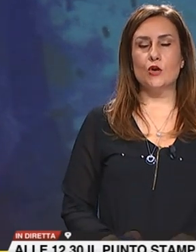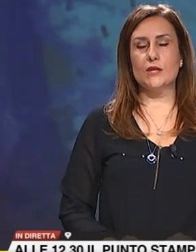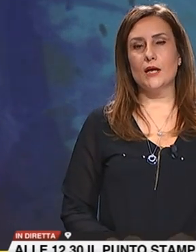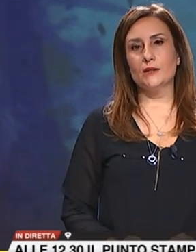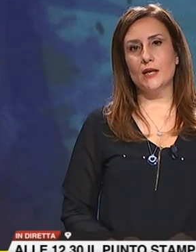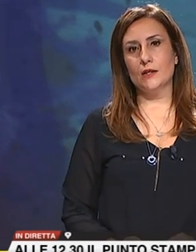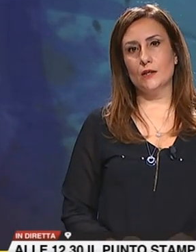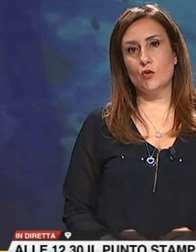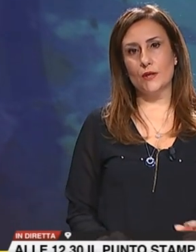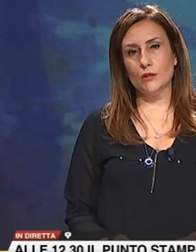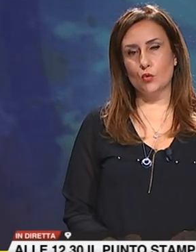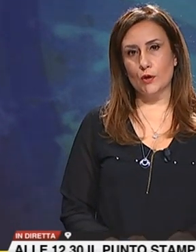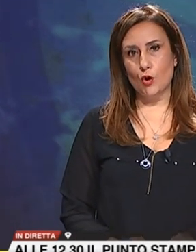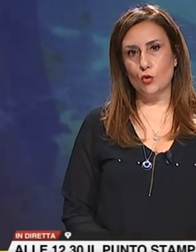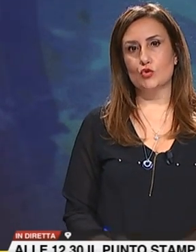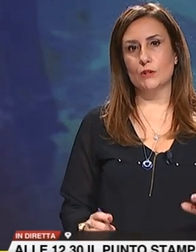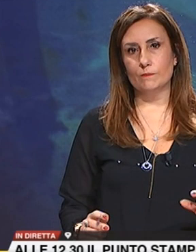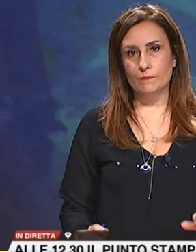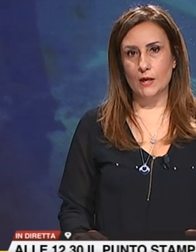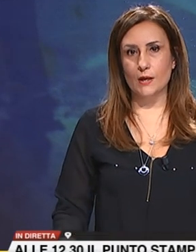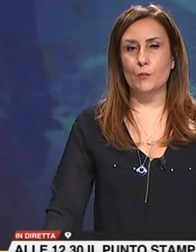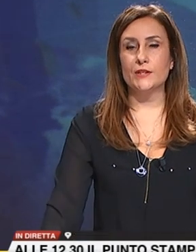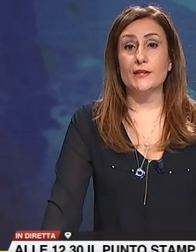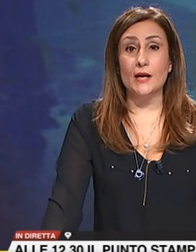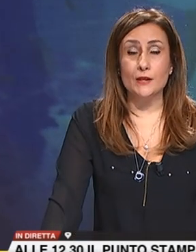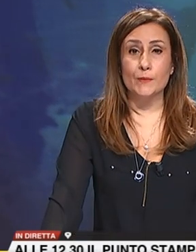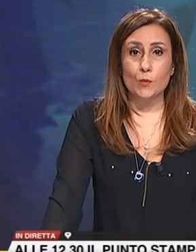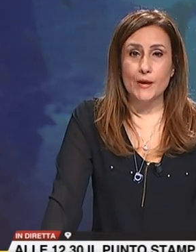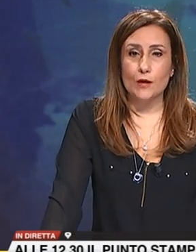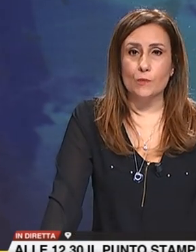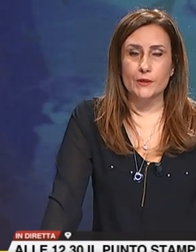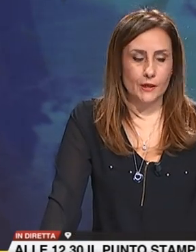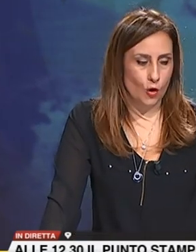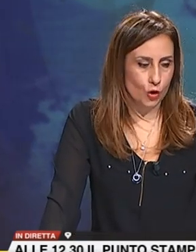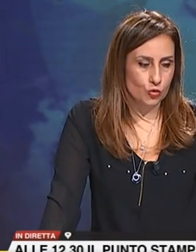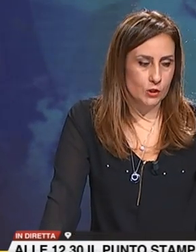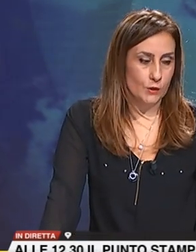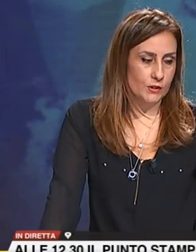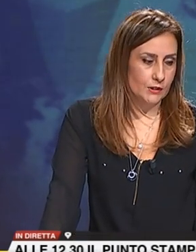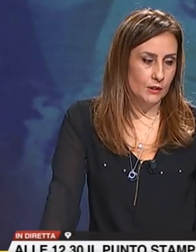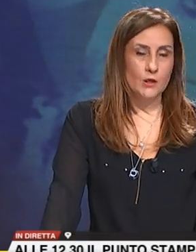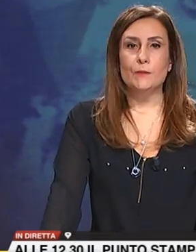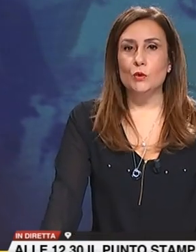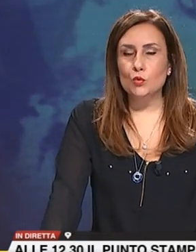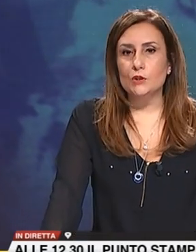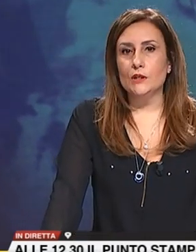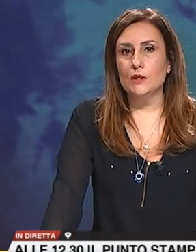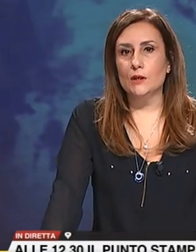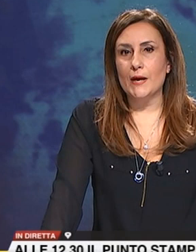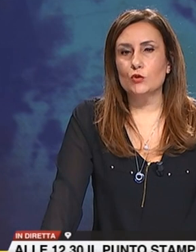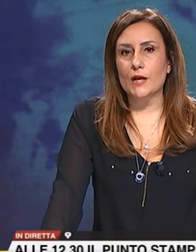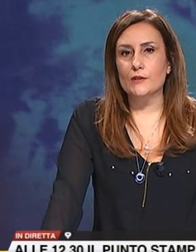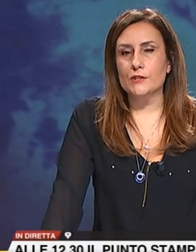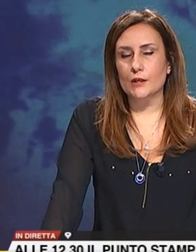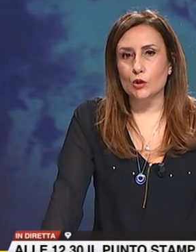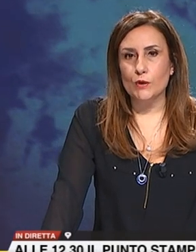che cosa dirà il governatore oggi. Ma la politica anche in primo piano, perché oggi in questi minuti il